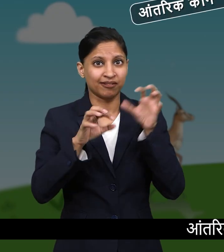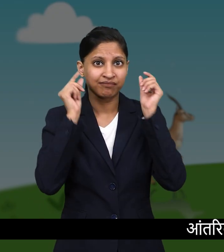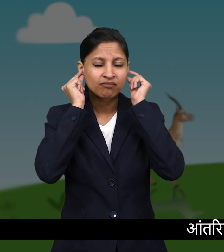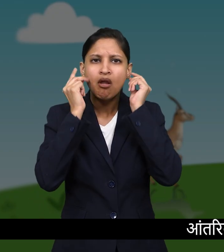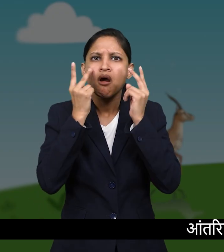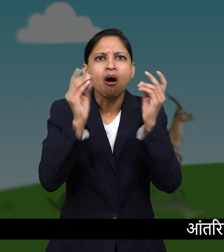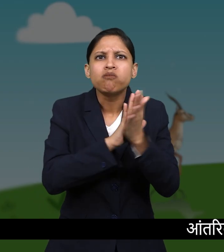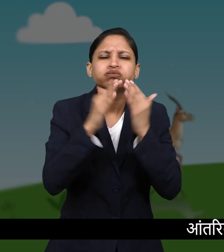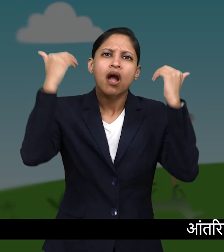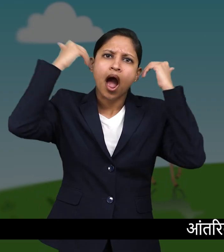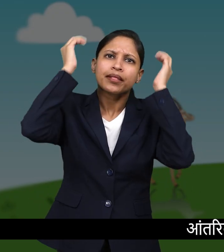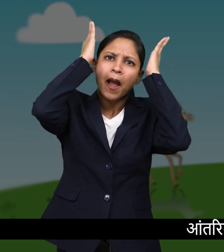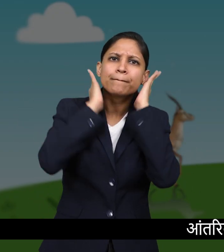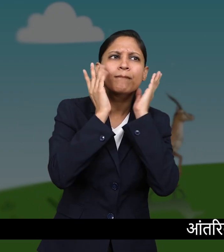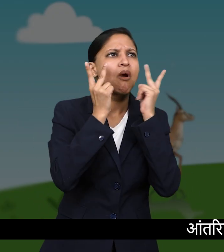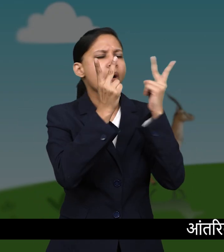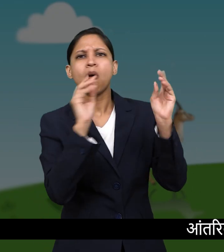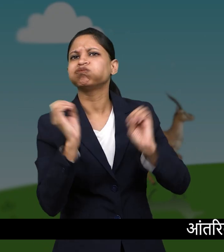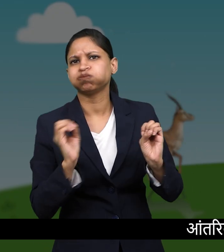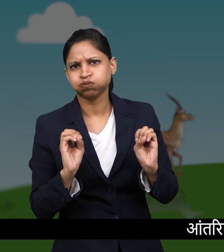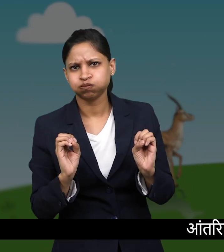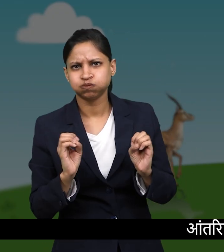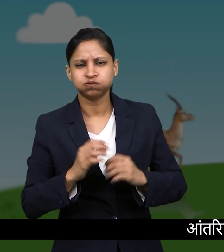आंतरिक कान, कान दिखाई नहीं देते।